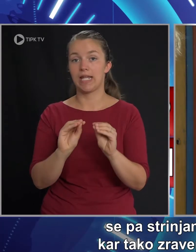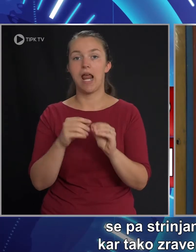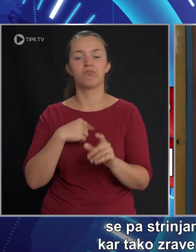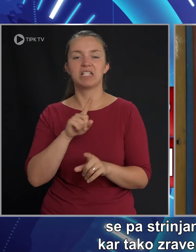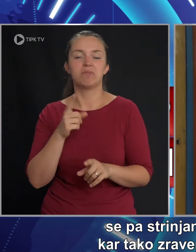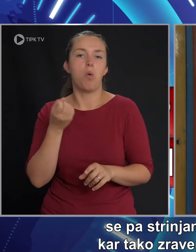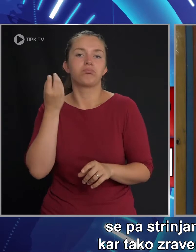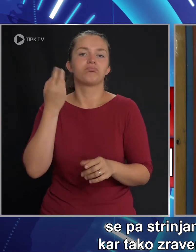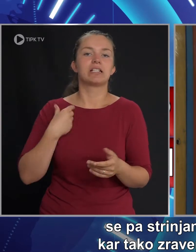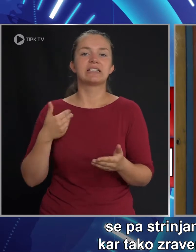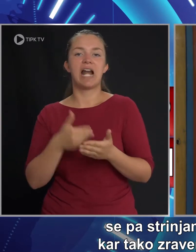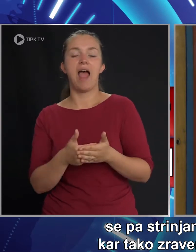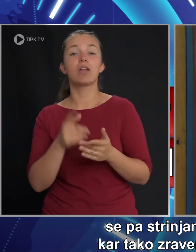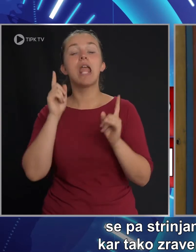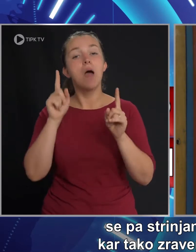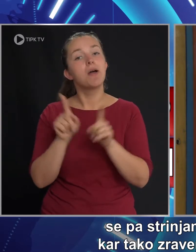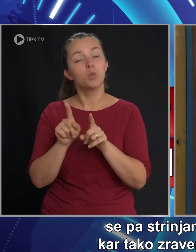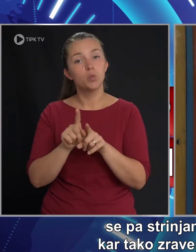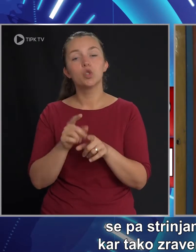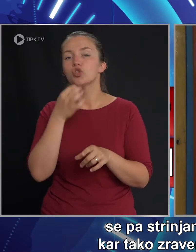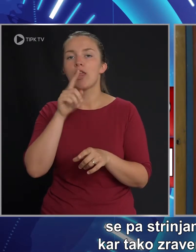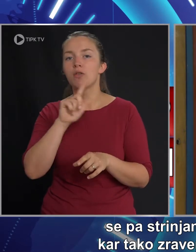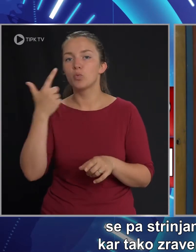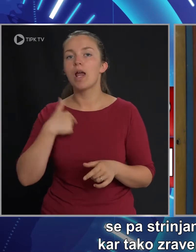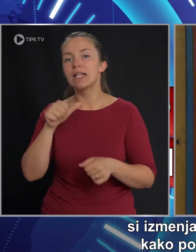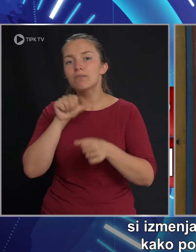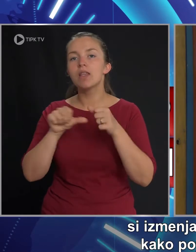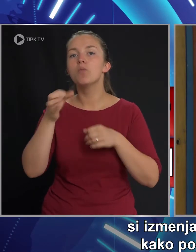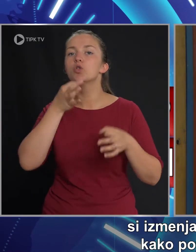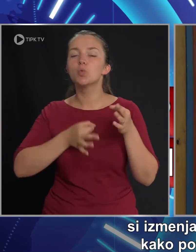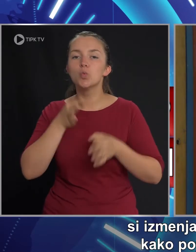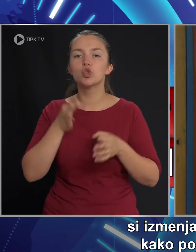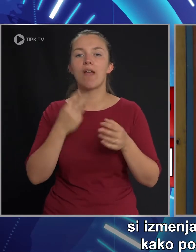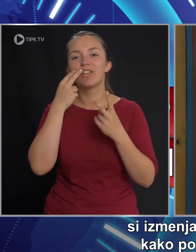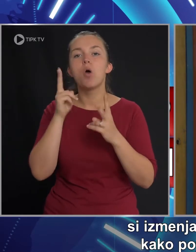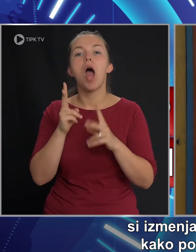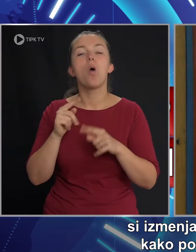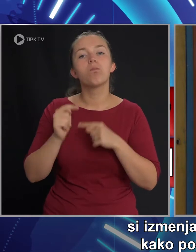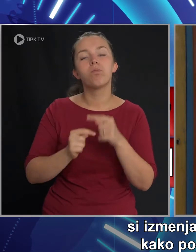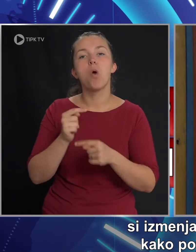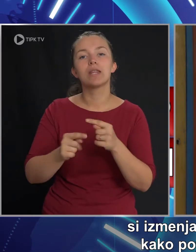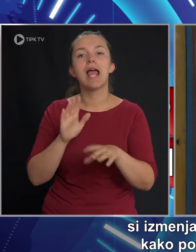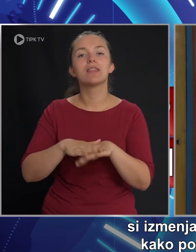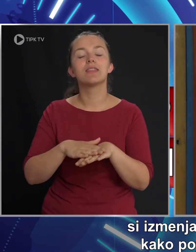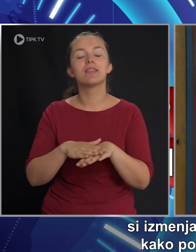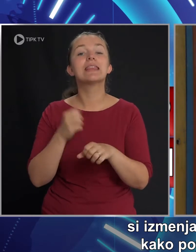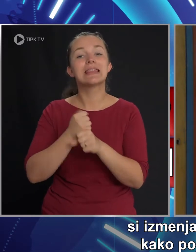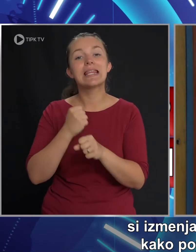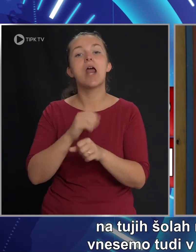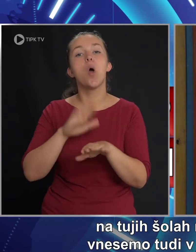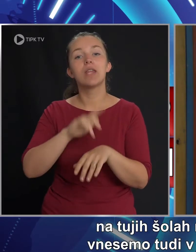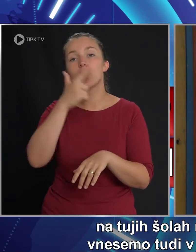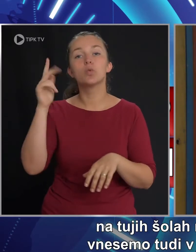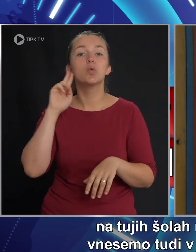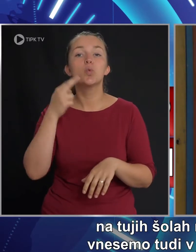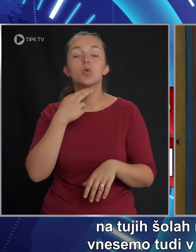učitelji, nismo kar tako zraven, ampak tudi, če ne drugega, izmenjamo izkušnje, vidimo, kako poteka